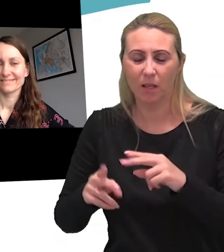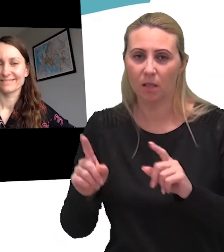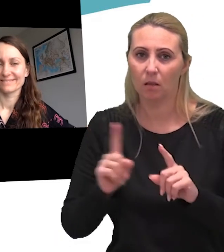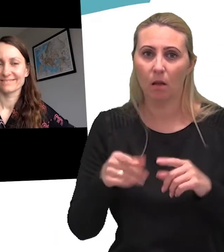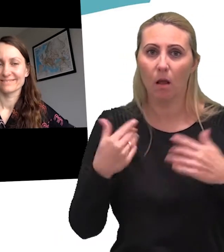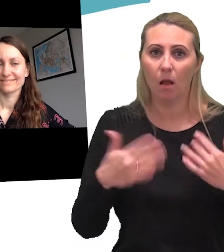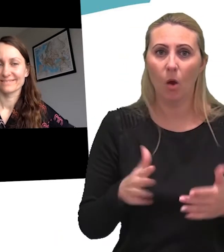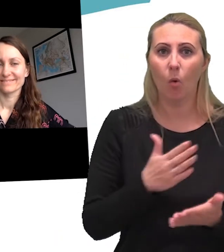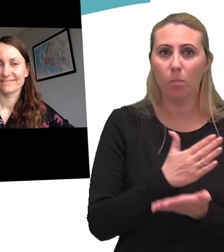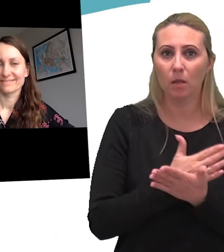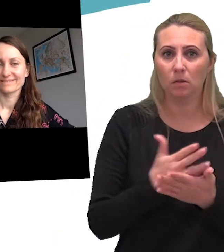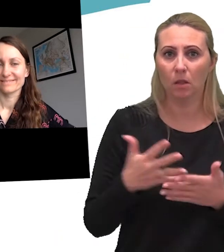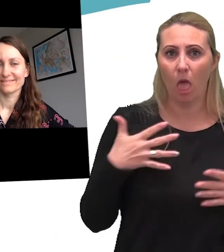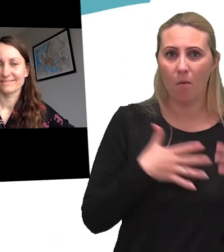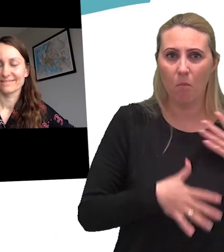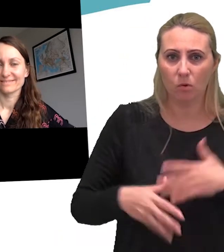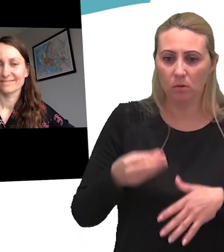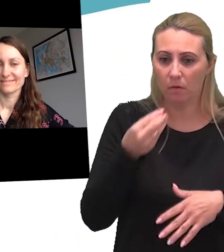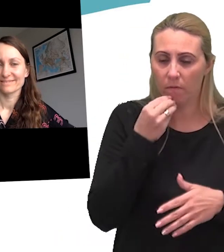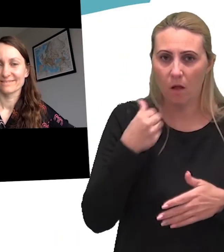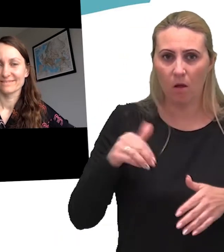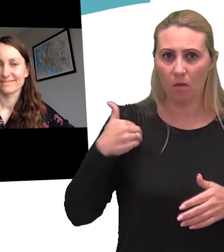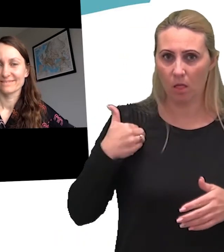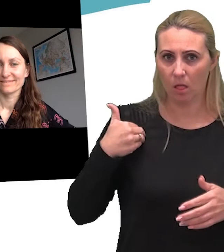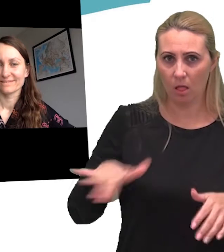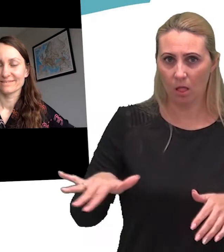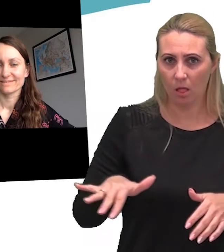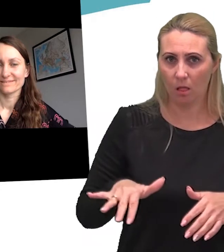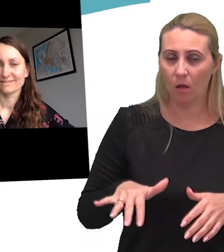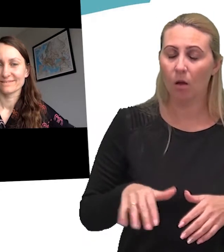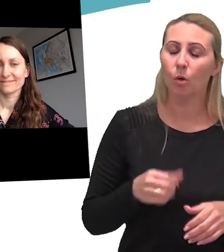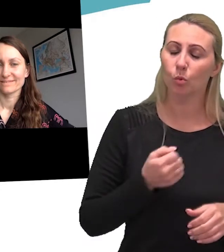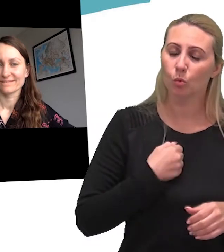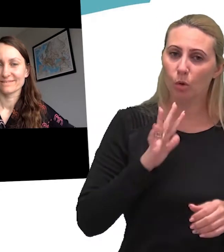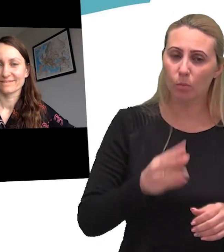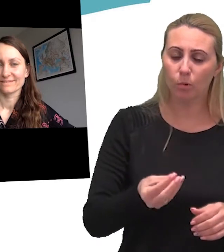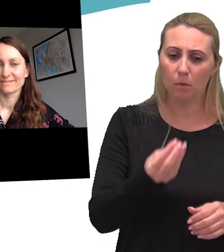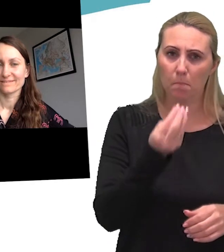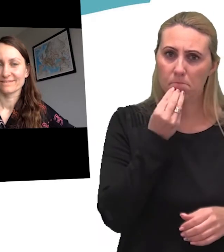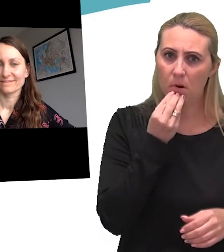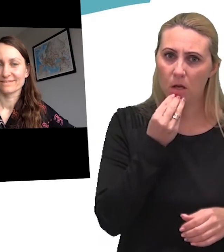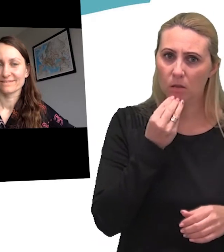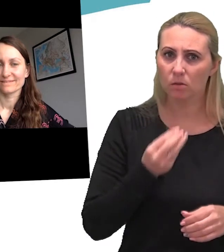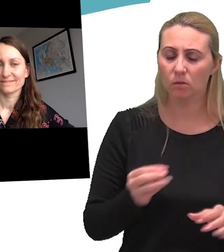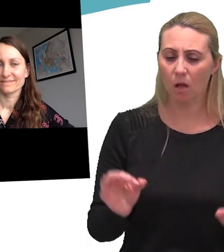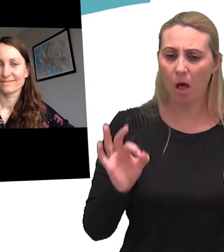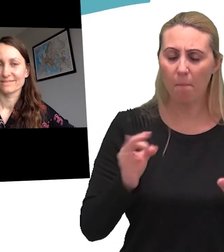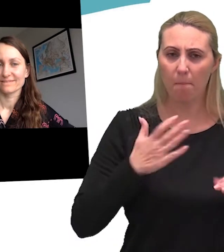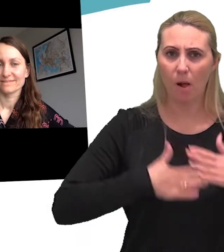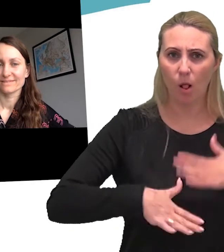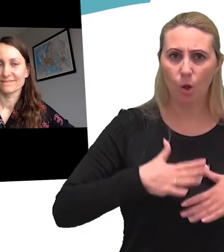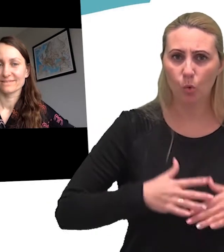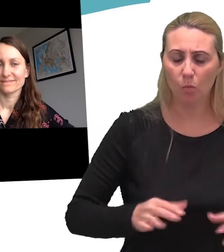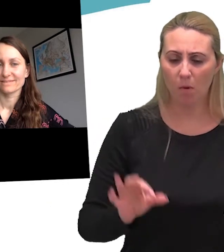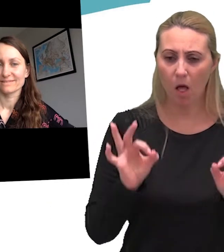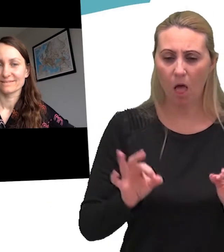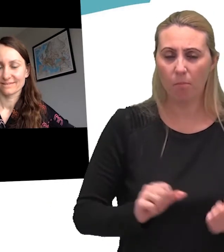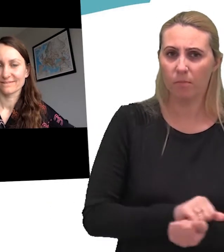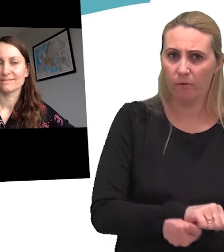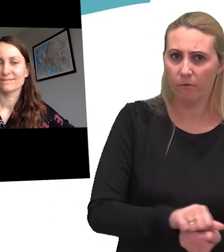prie emocinio valgymo, bet kitas dalykas, kad na, tada pasimėgavimo ar gero suvirškinimo tikėtis na,